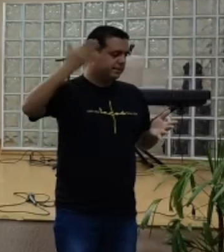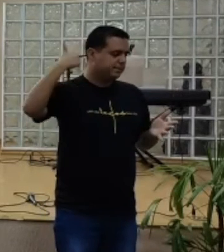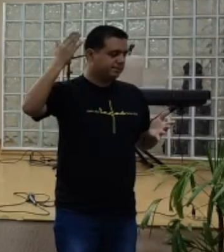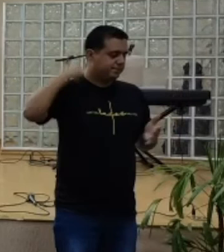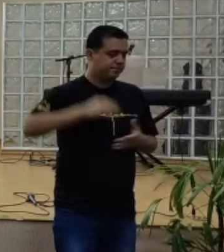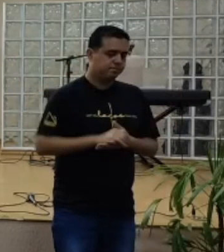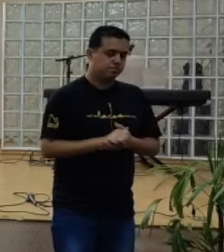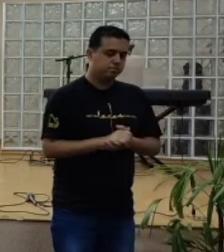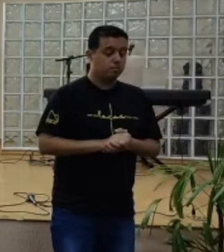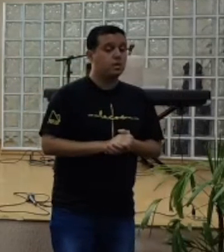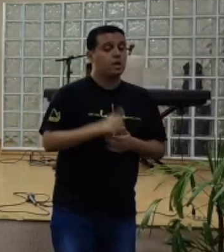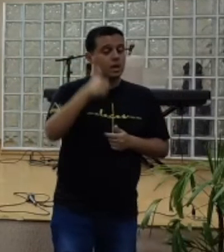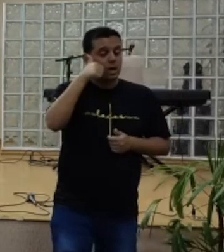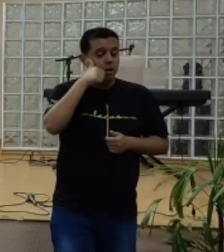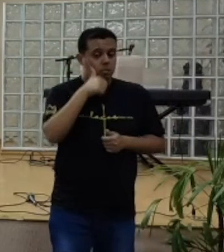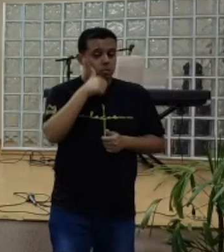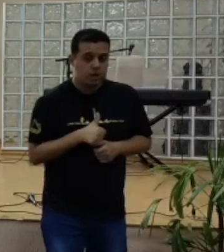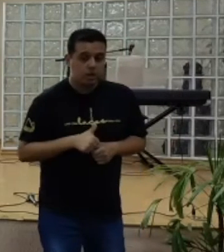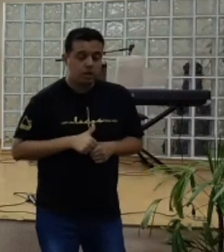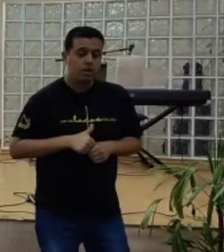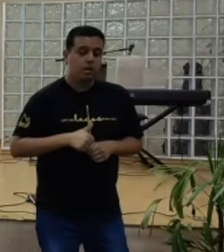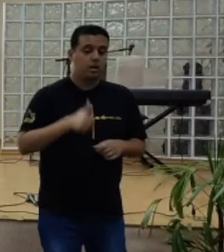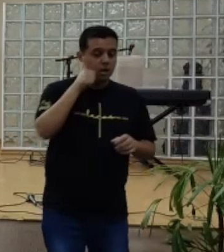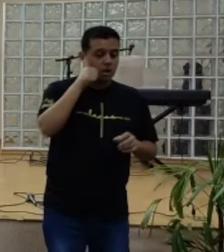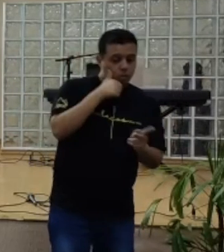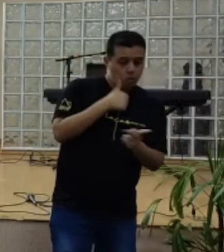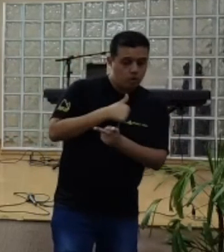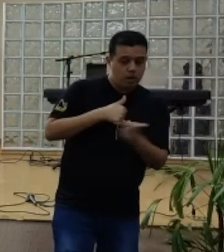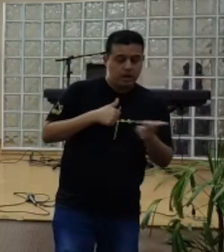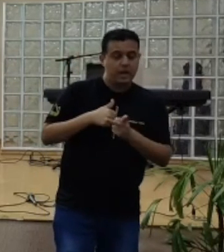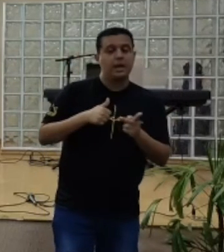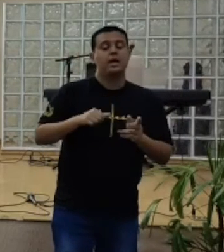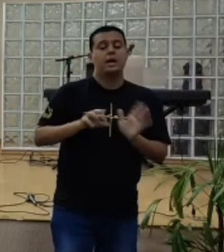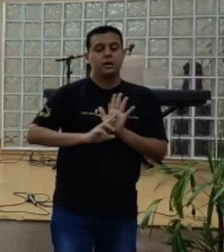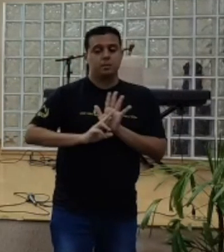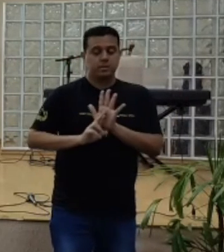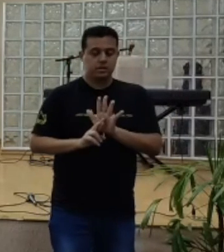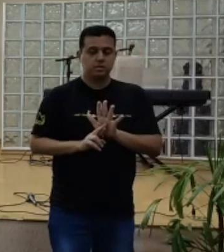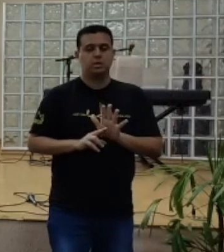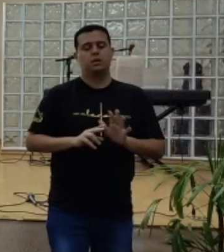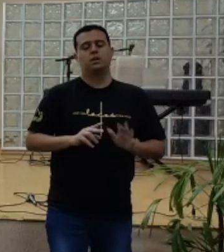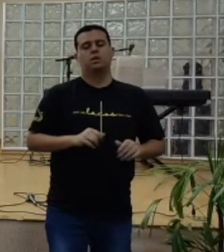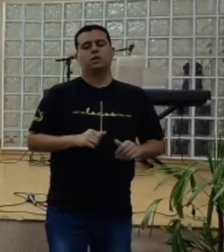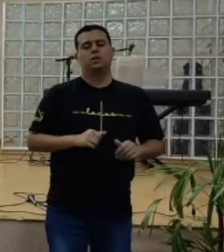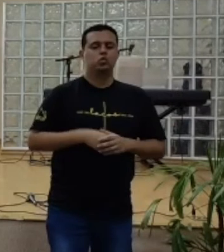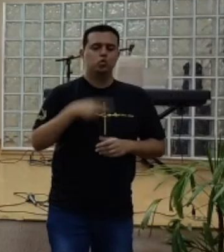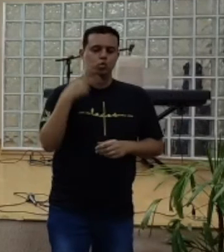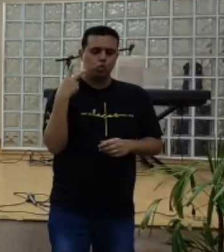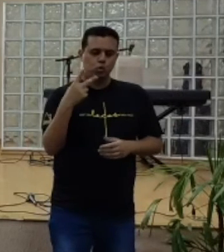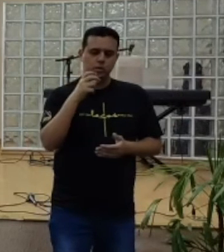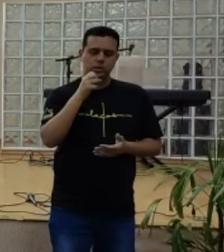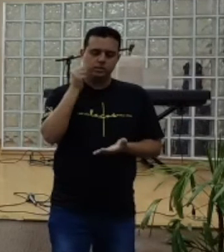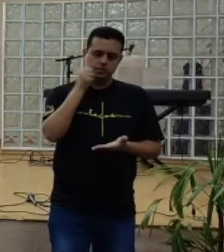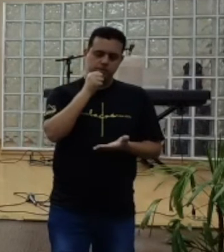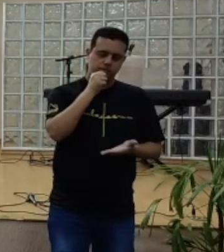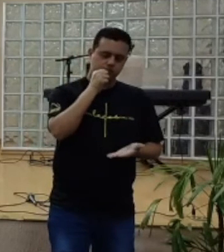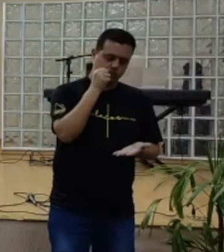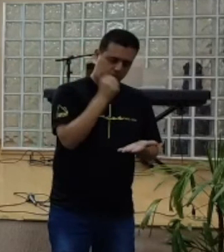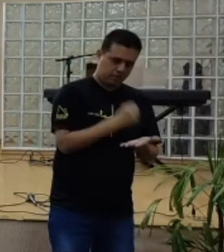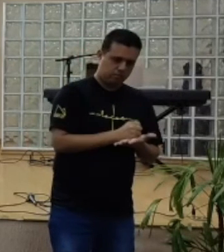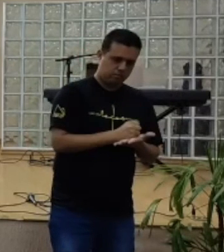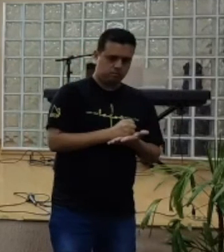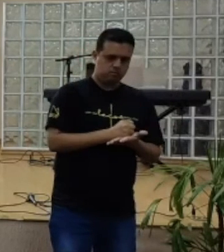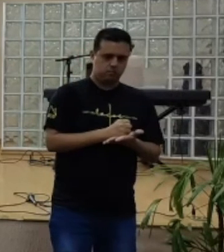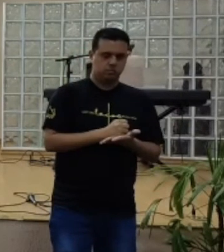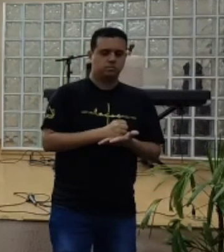mulheres representam as 2 alianças, a velha aliança, a aliança mosaica, e a nova aliança, a aliança